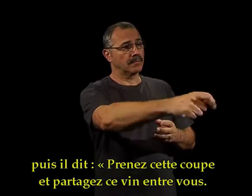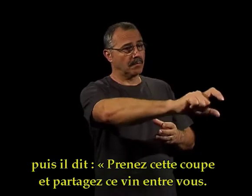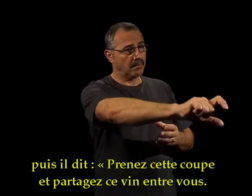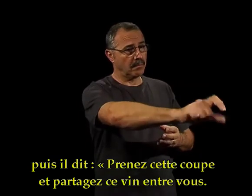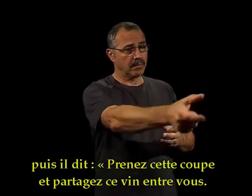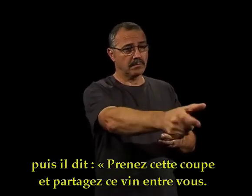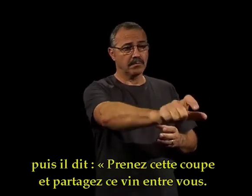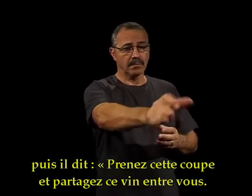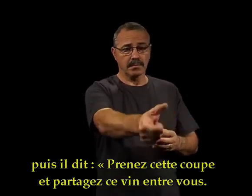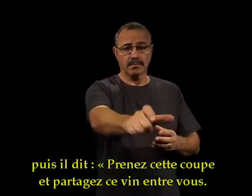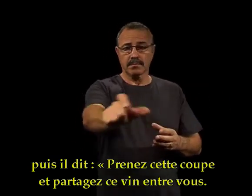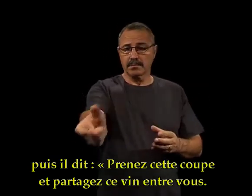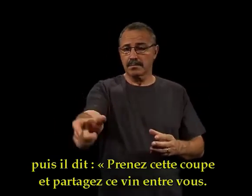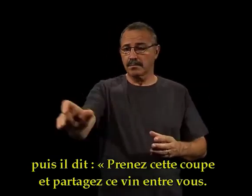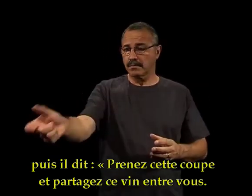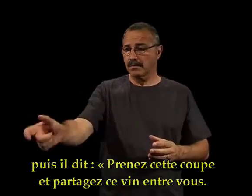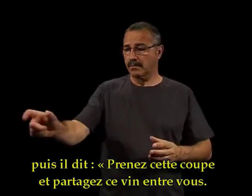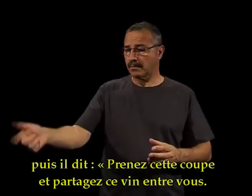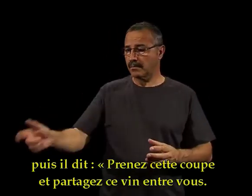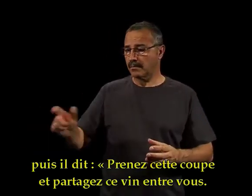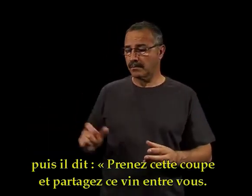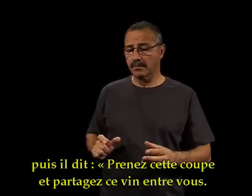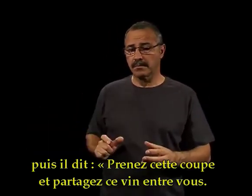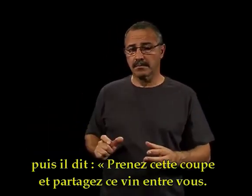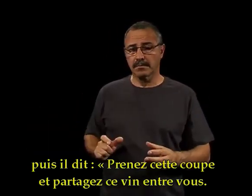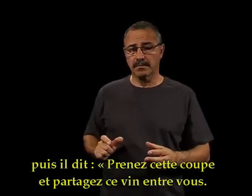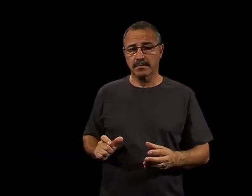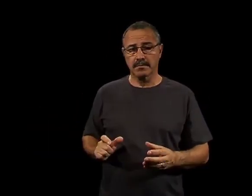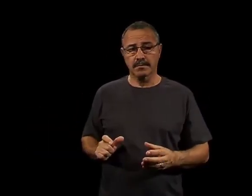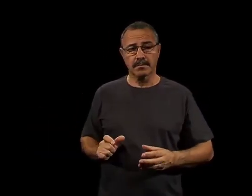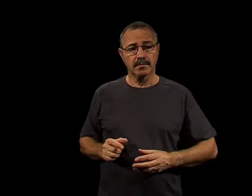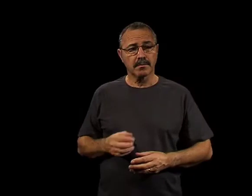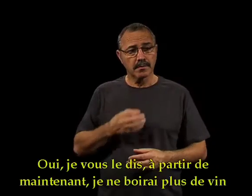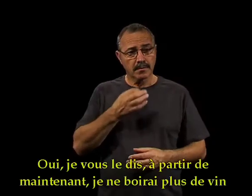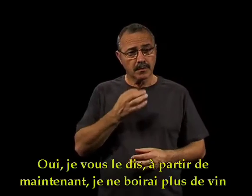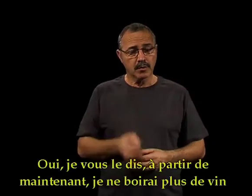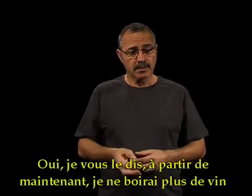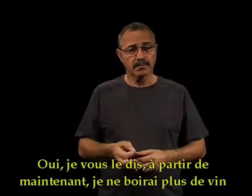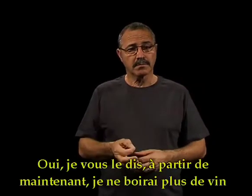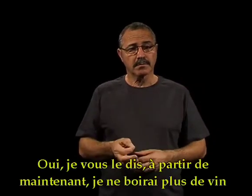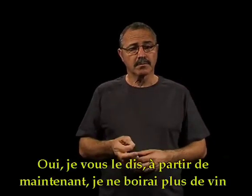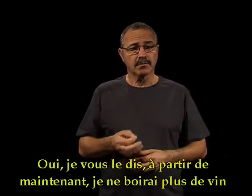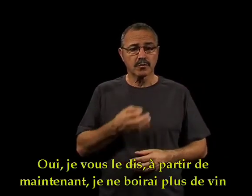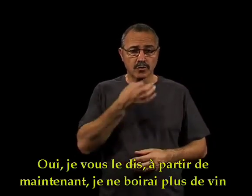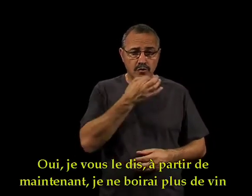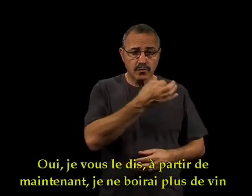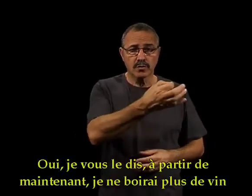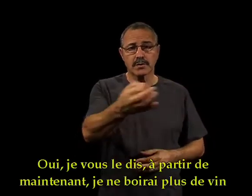dit « Prenez cette coupe et partagez ce vin entre vous. Oui, je vous le